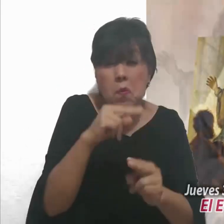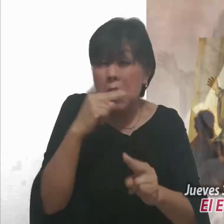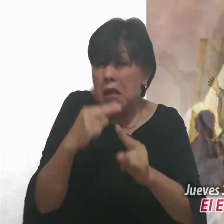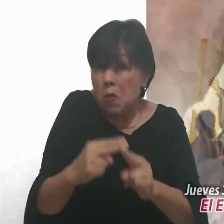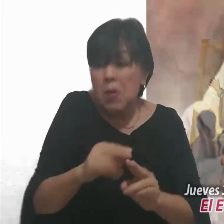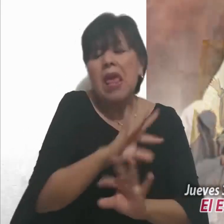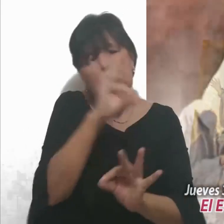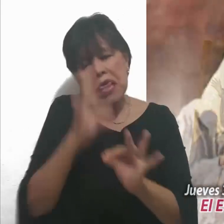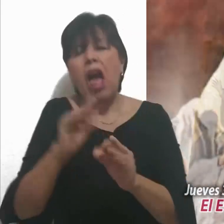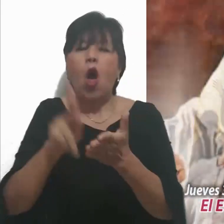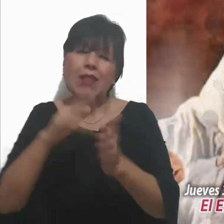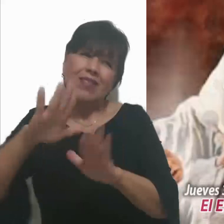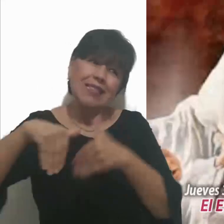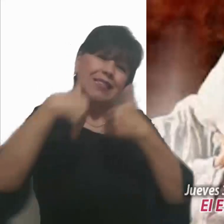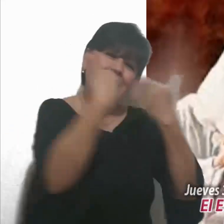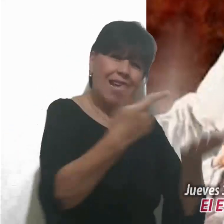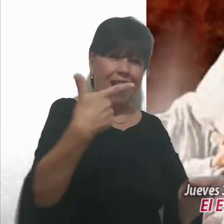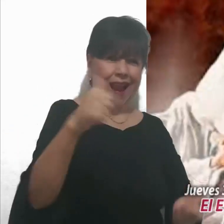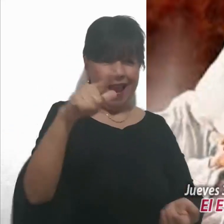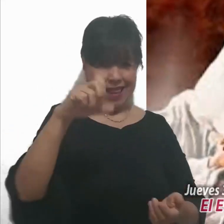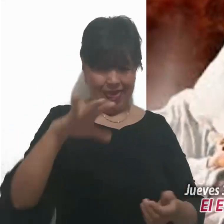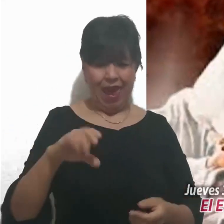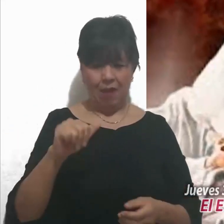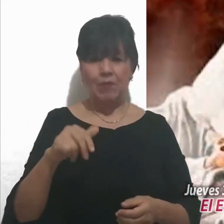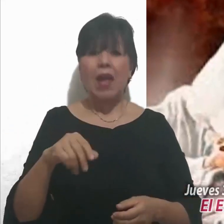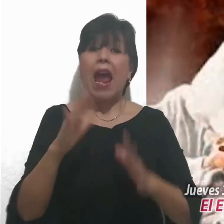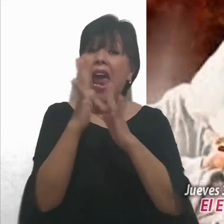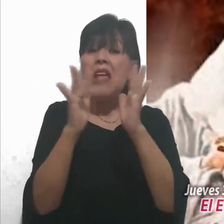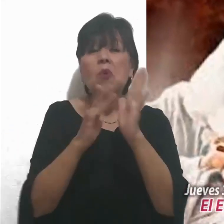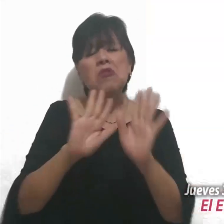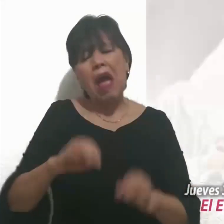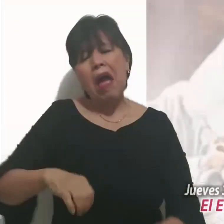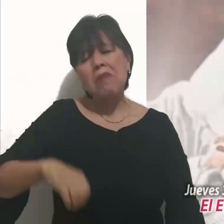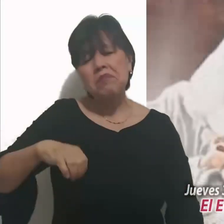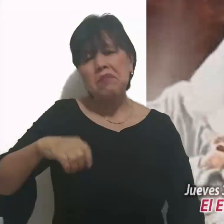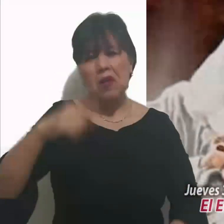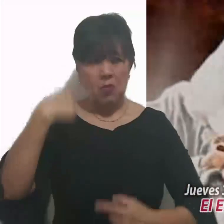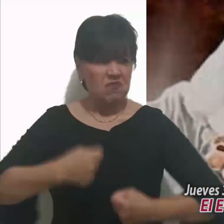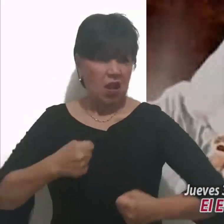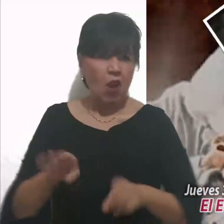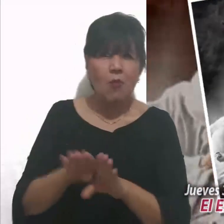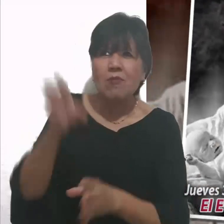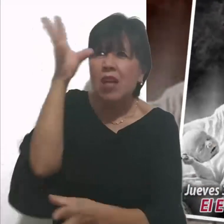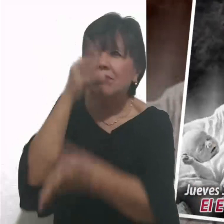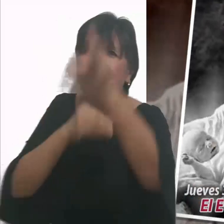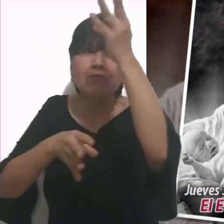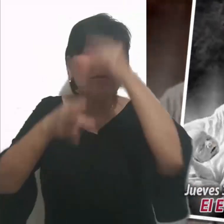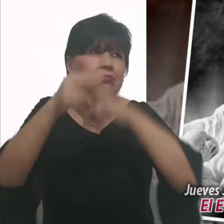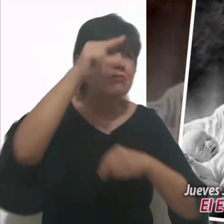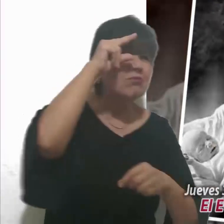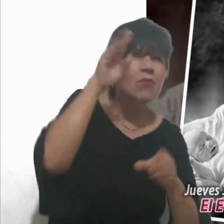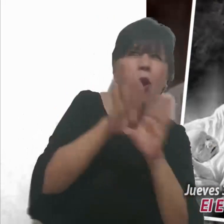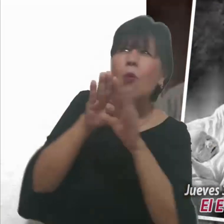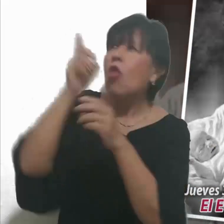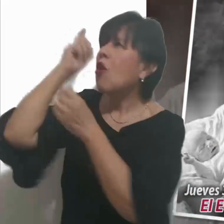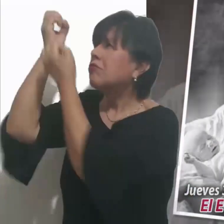Nazaret. El niño iba creciendo y fortaleciéndose. Se llenaba de sabiduría y la gracia de Dios